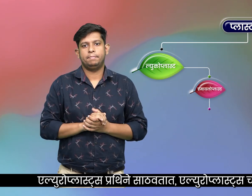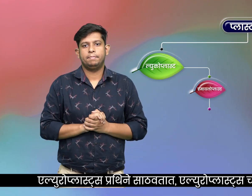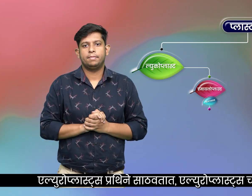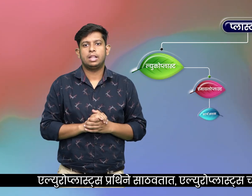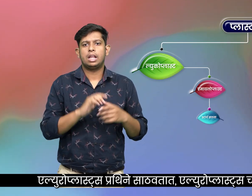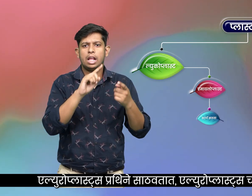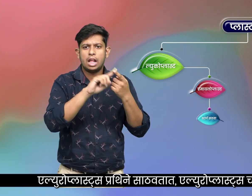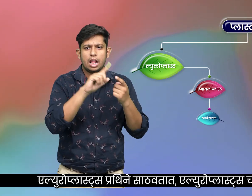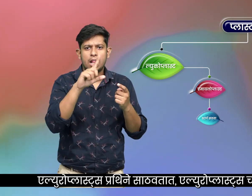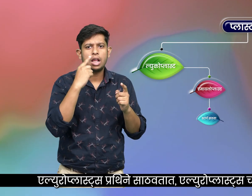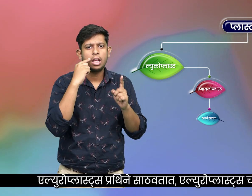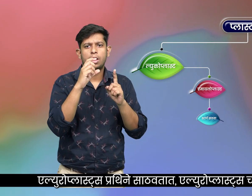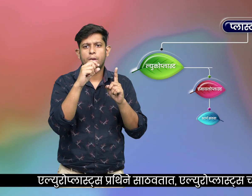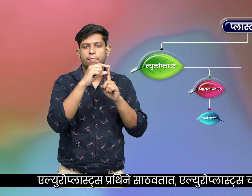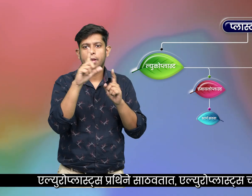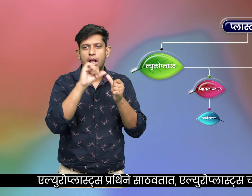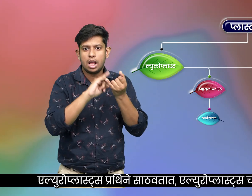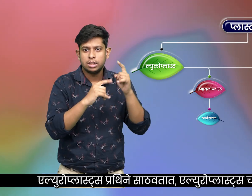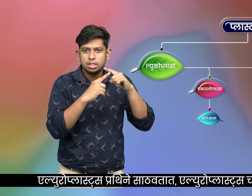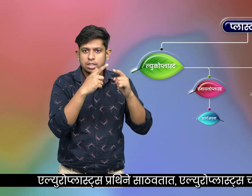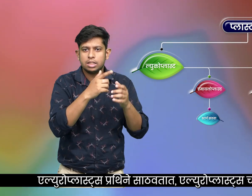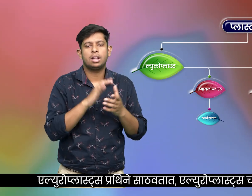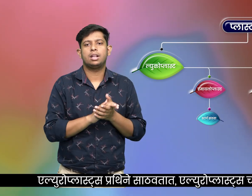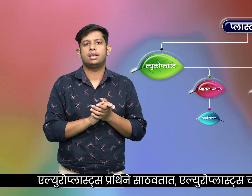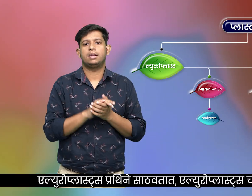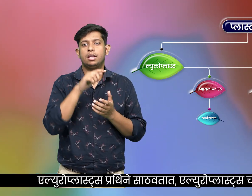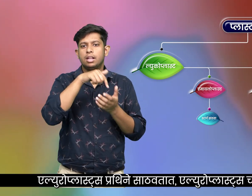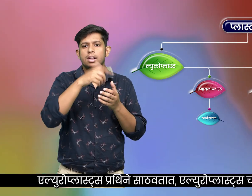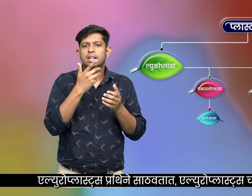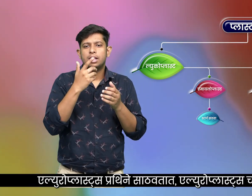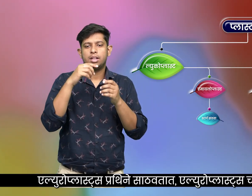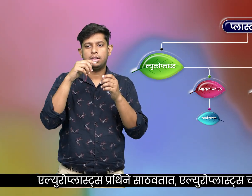ॲल्युरोप्लास्ट प्रथिने साठवतात. ॲल्युरोप्लास्ट चरबी साठवतात.